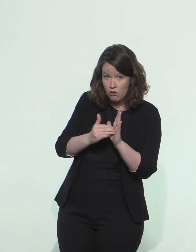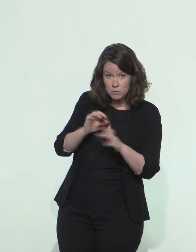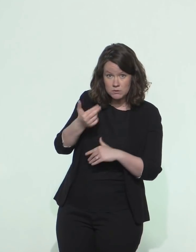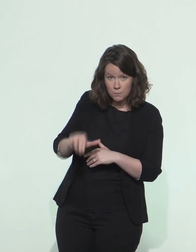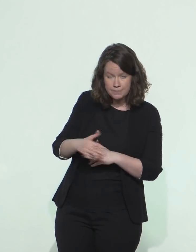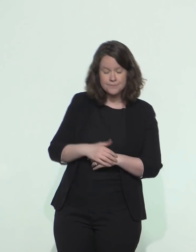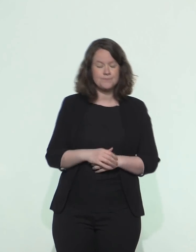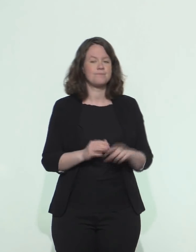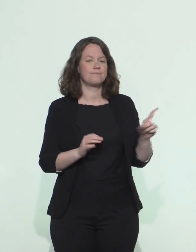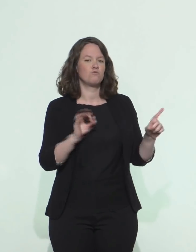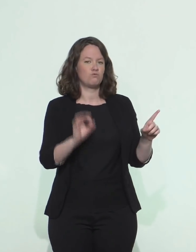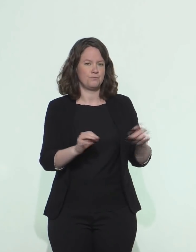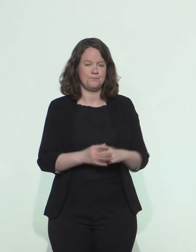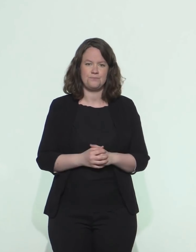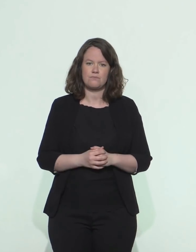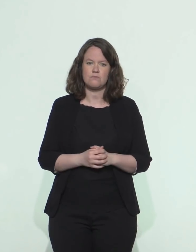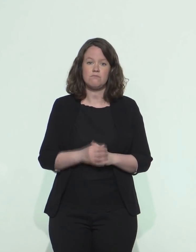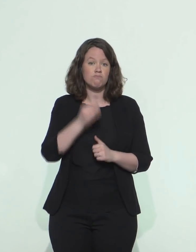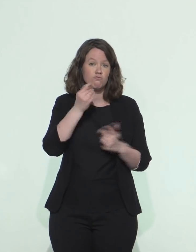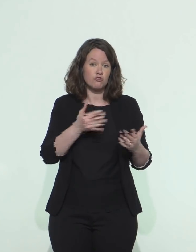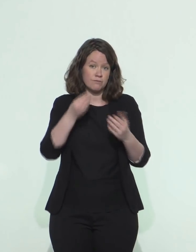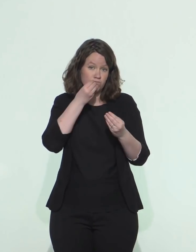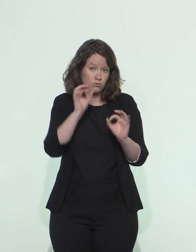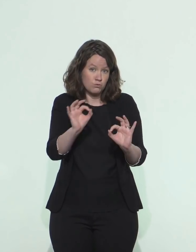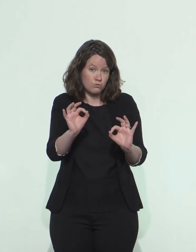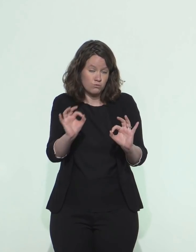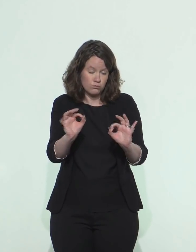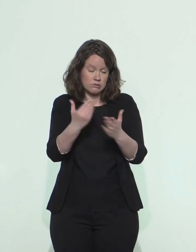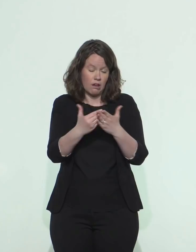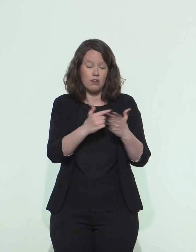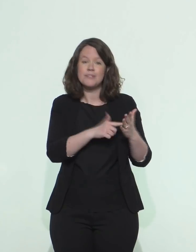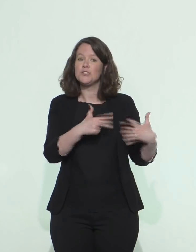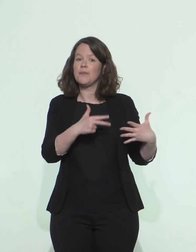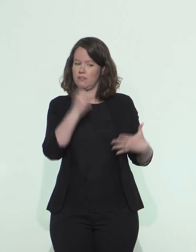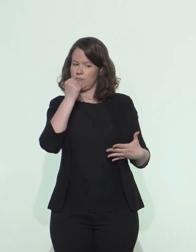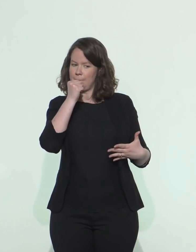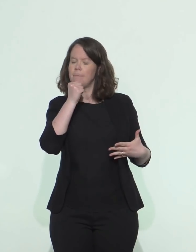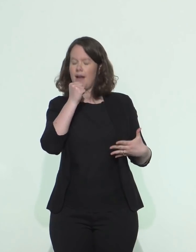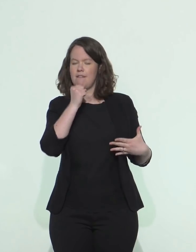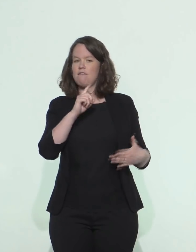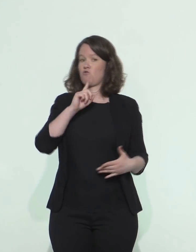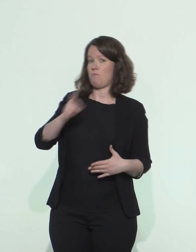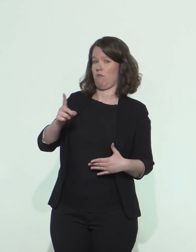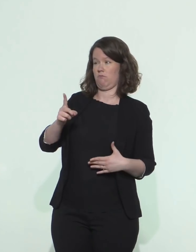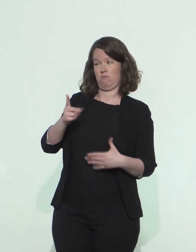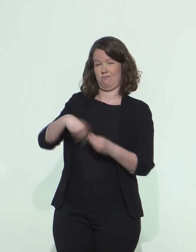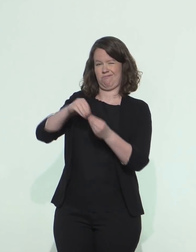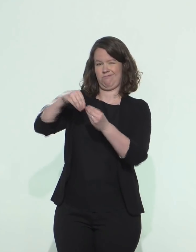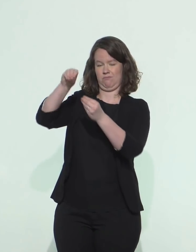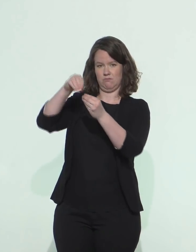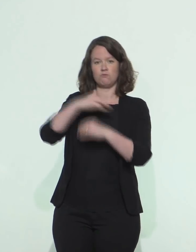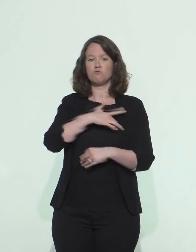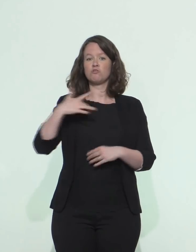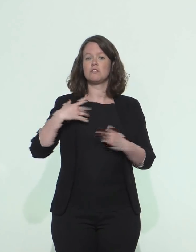chiffres. À partir du moment où effectivement nous avons eu information sur les stocks de 2018, nous avons lancé des commandes. J'ai demandé à Santé publique France,